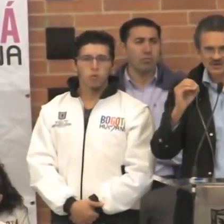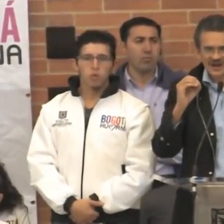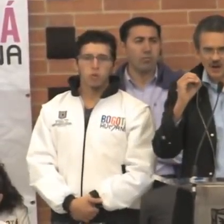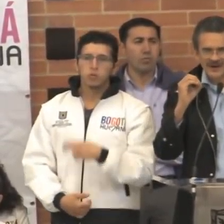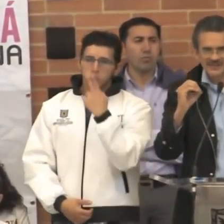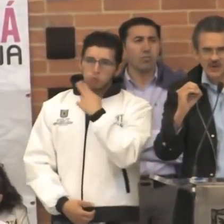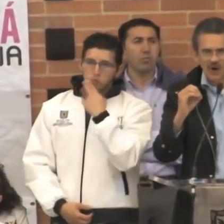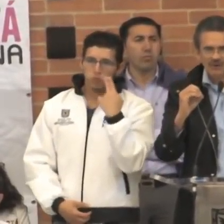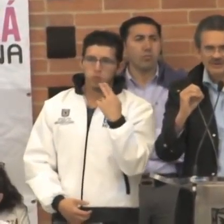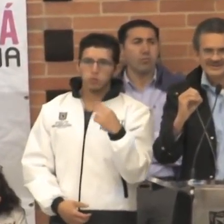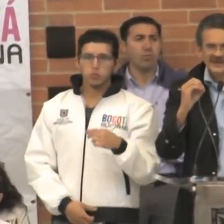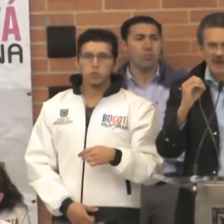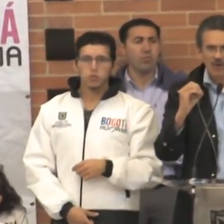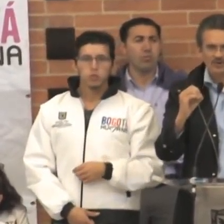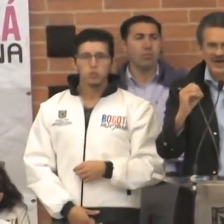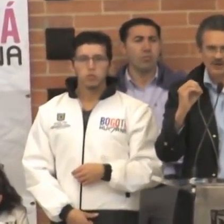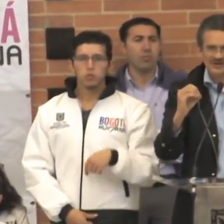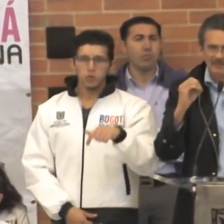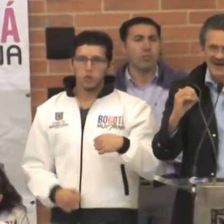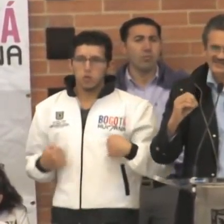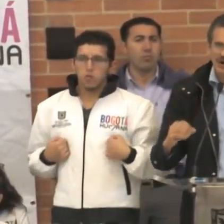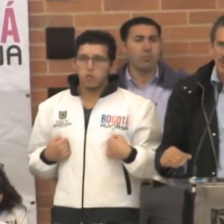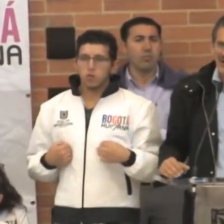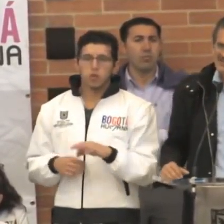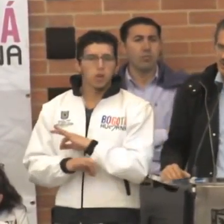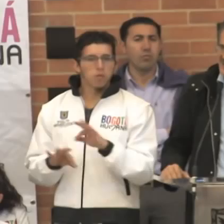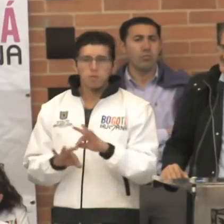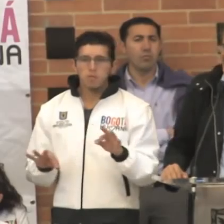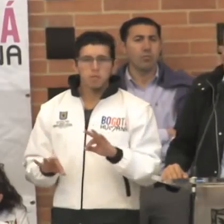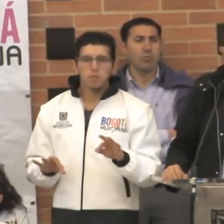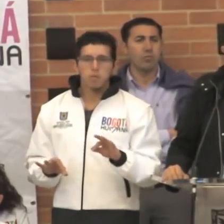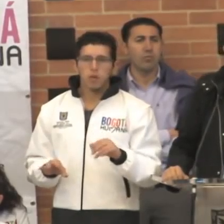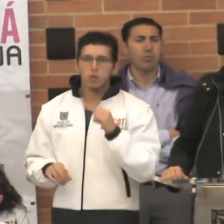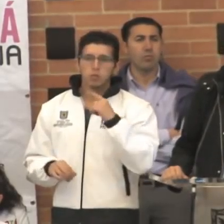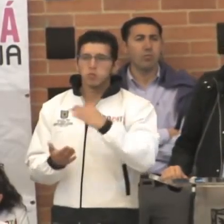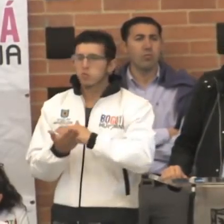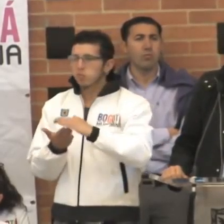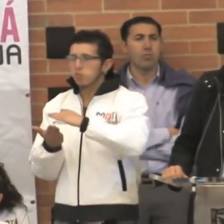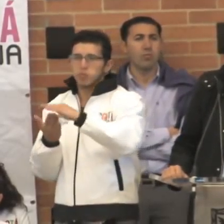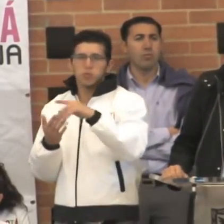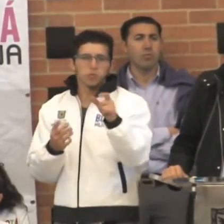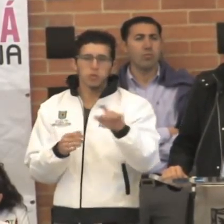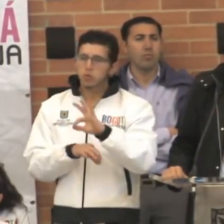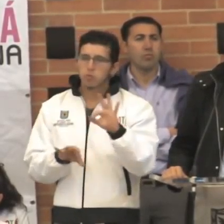comprometidos en el objetivo de que bogotá no se era más una ciudad segregada.